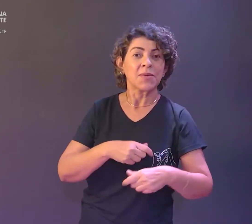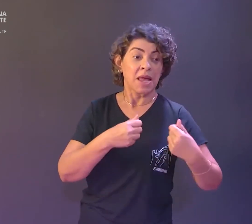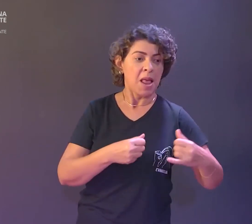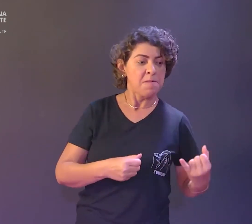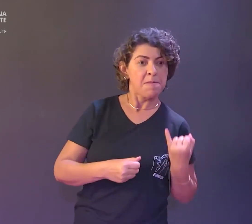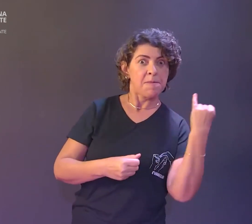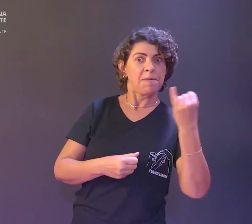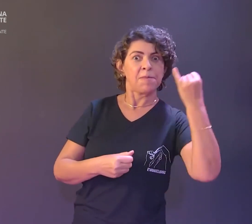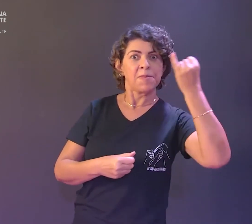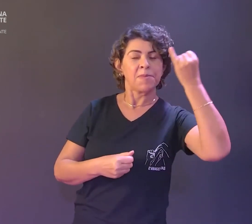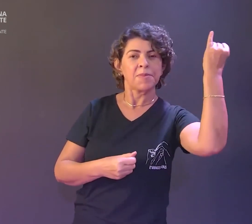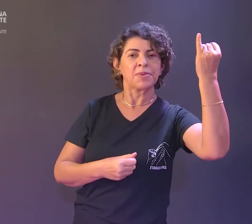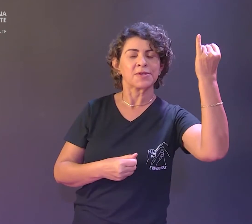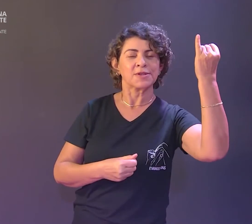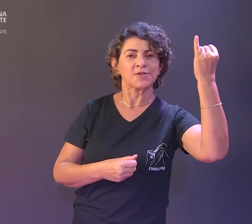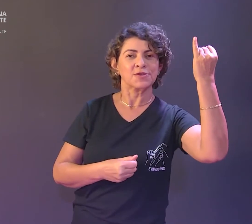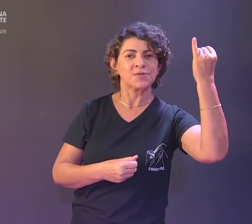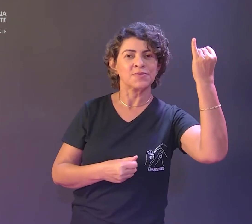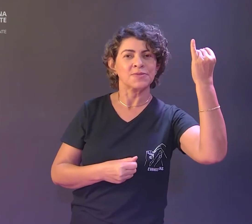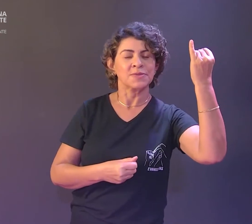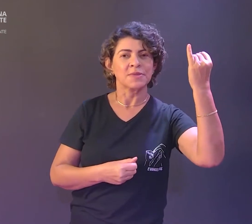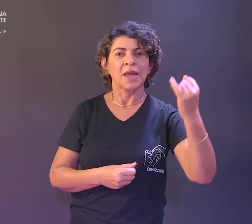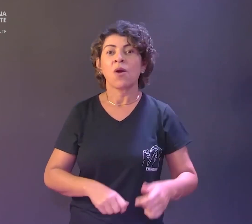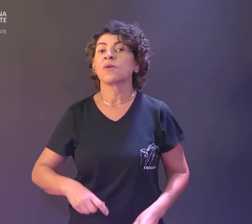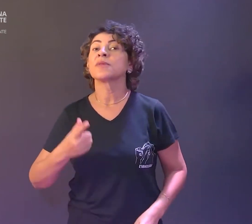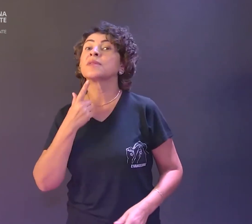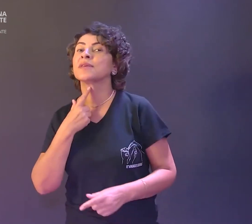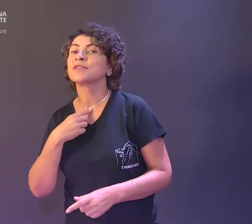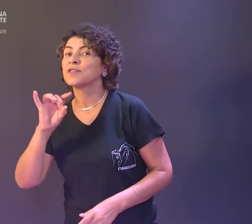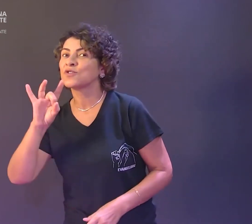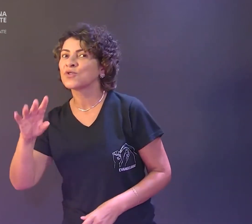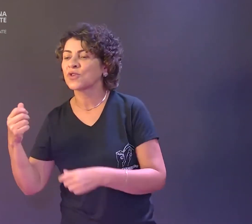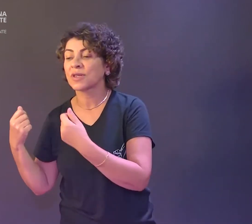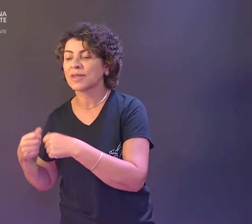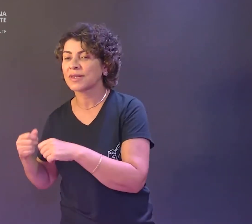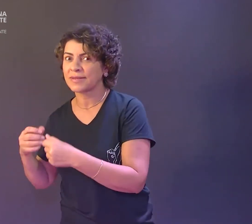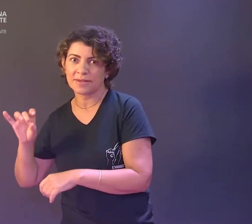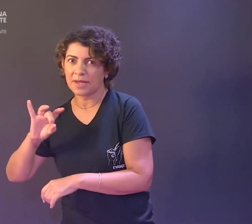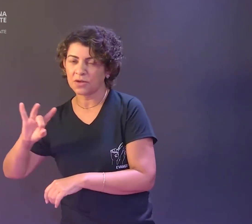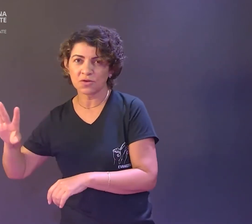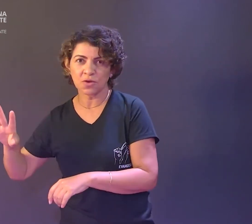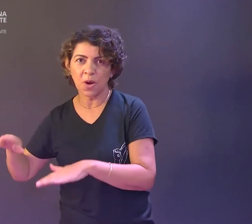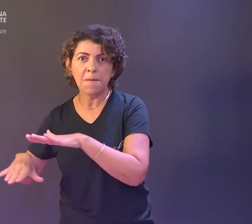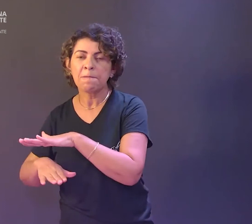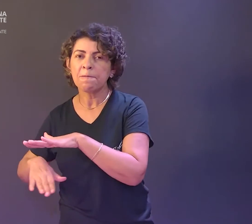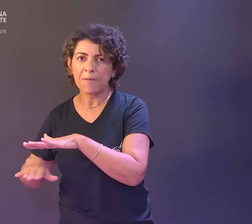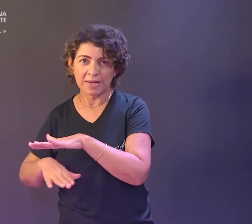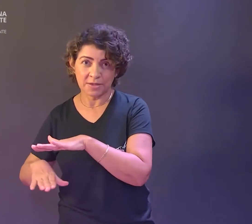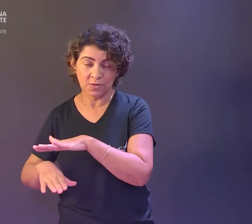nasce no nosso coração. Se esta necessidade não for saciada, passa